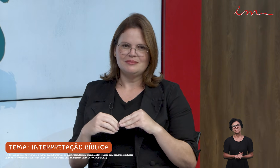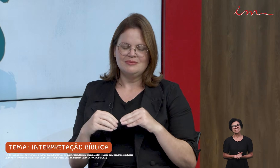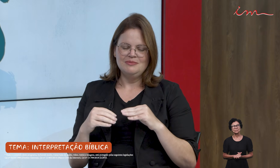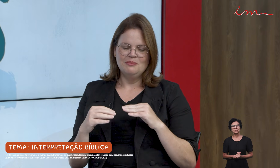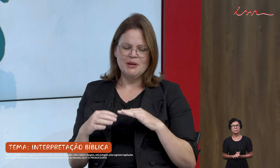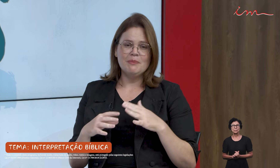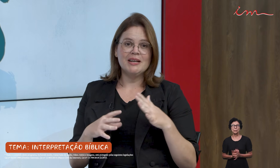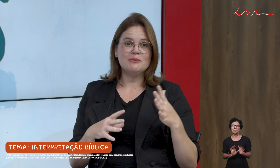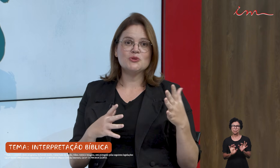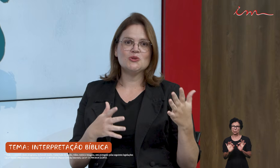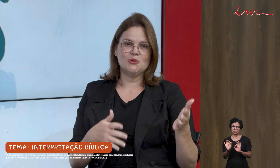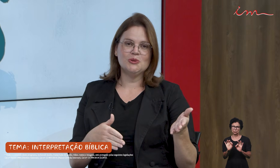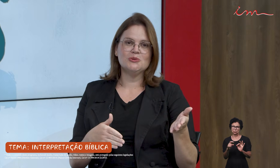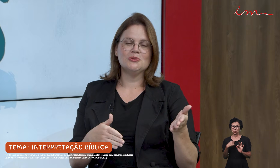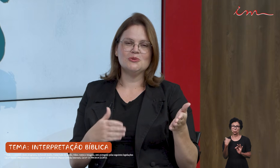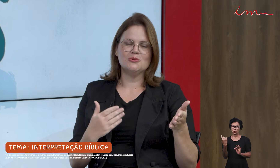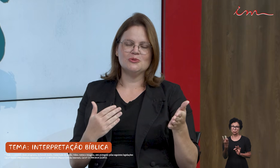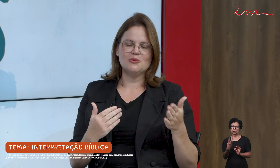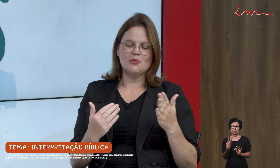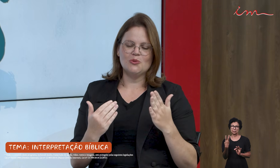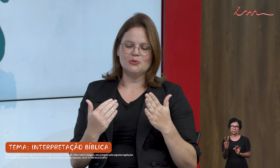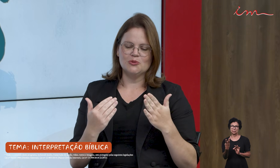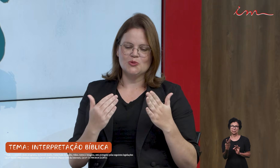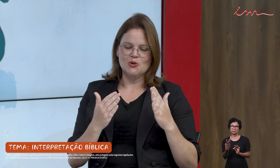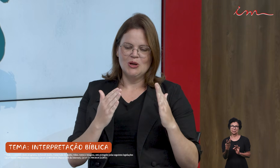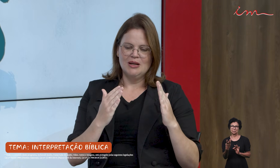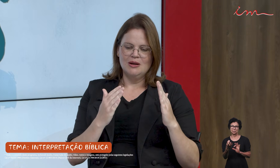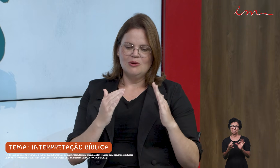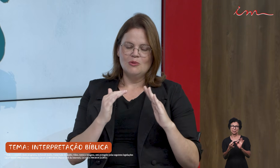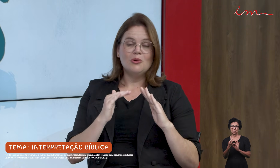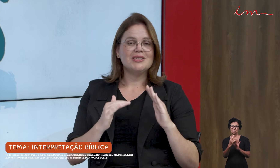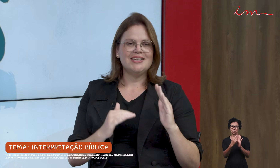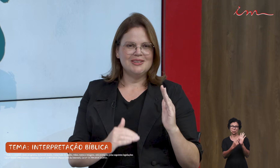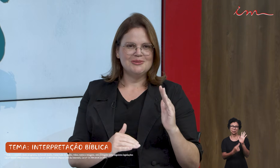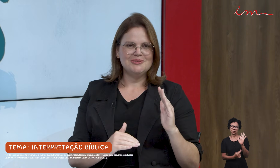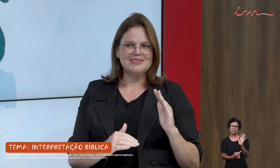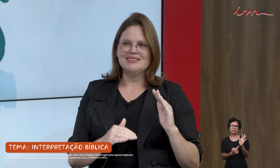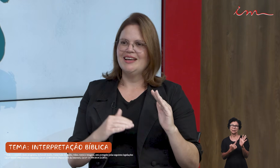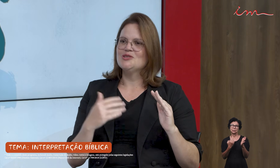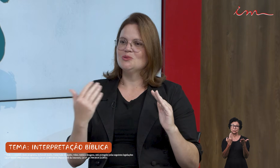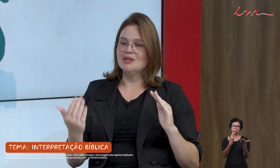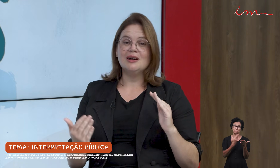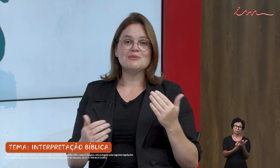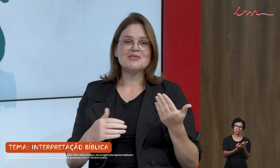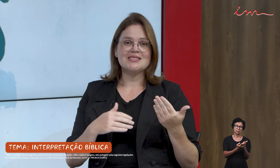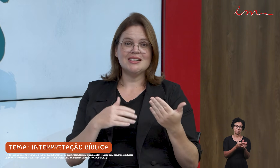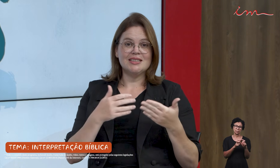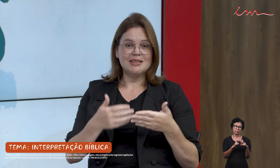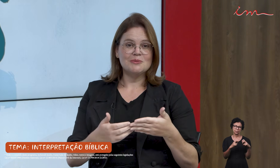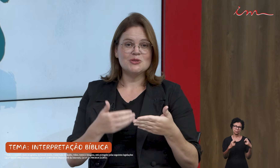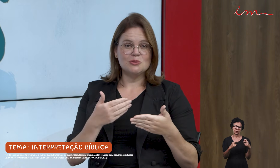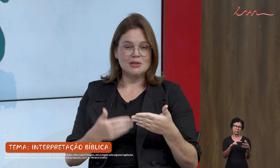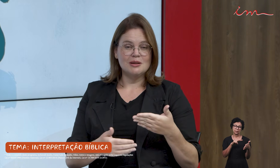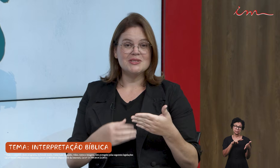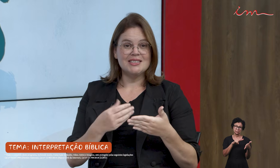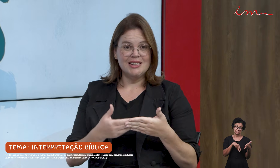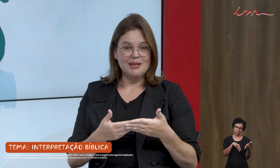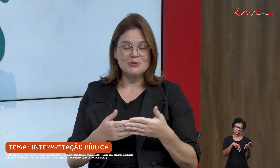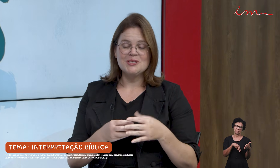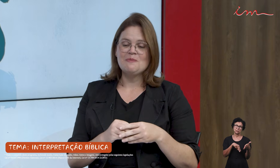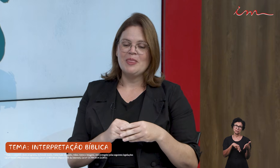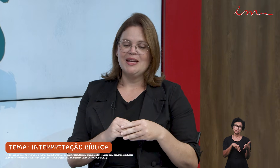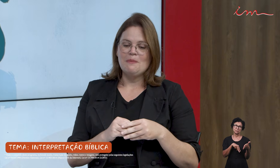episódio. Preparamos todo um roteiro, né, estudamos, sentamos,